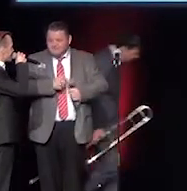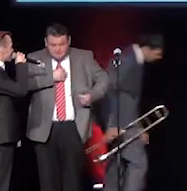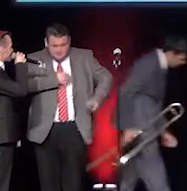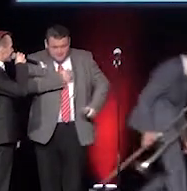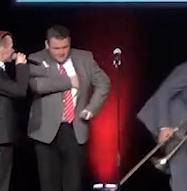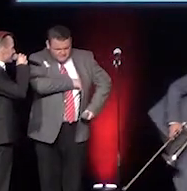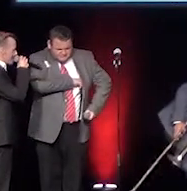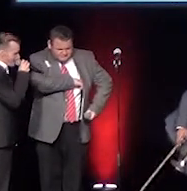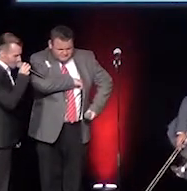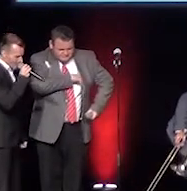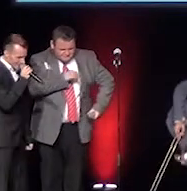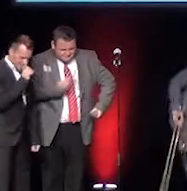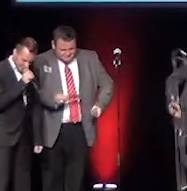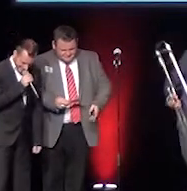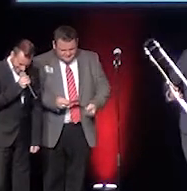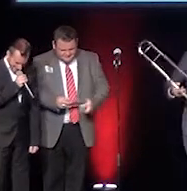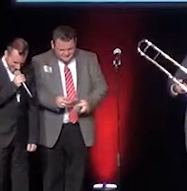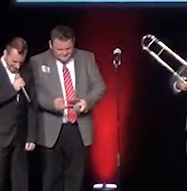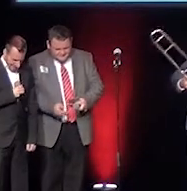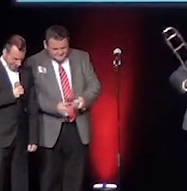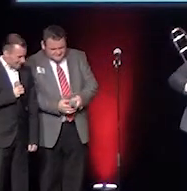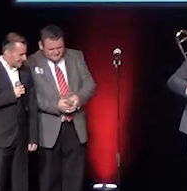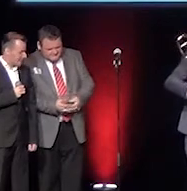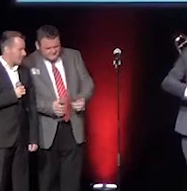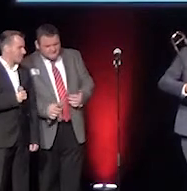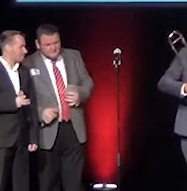bereit? Hervorragend.